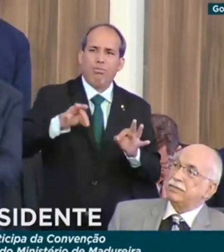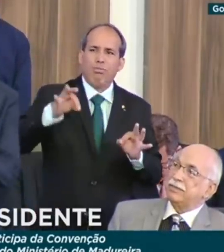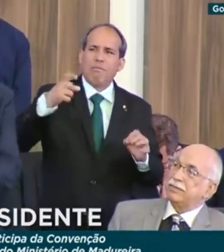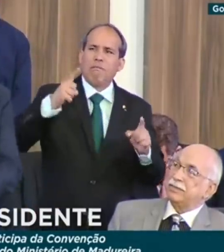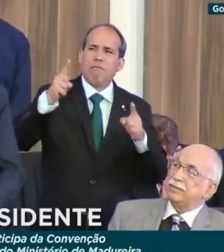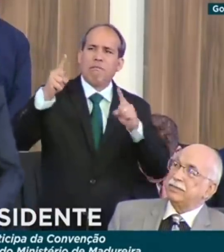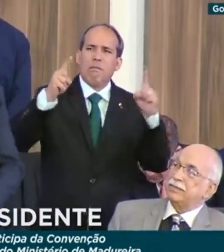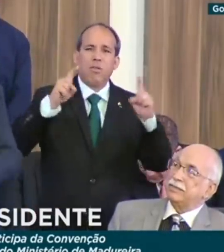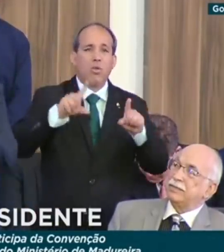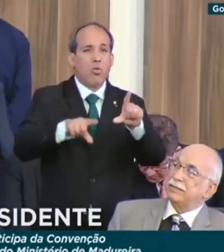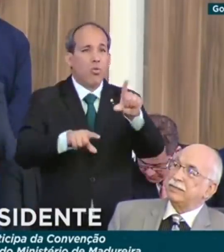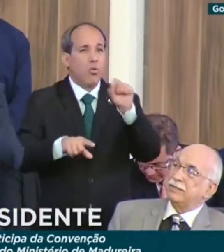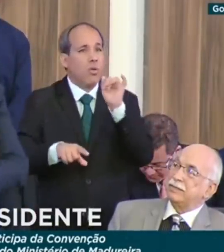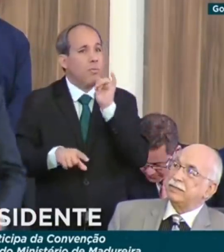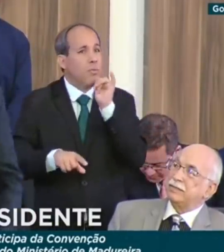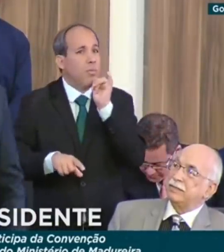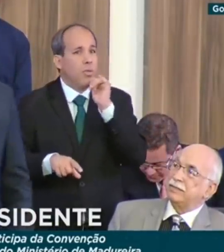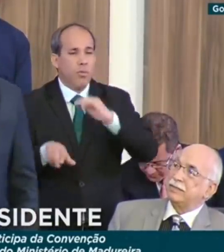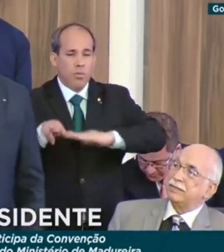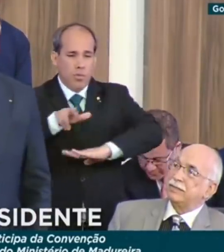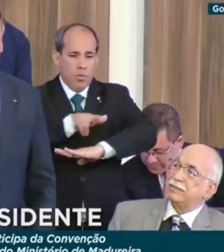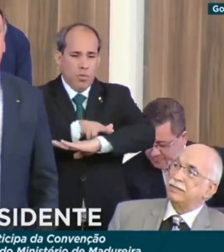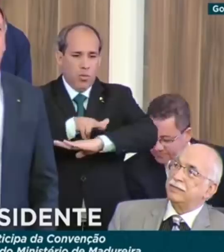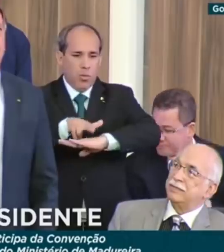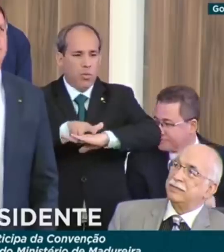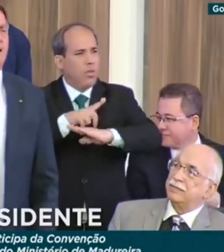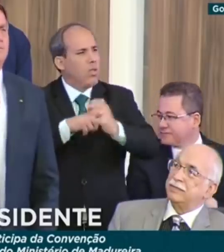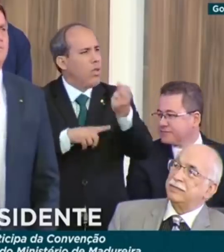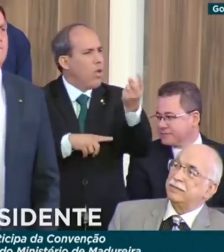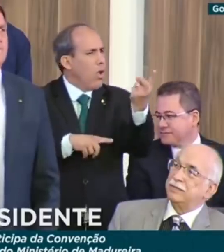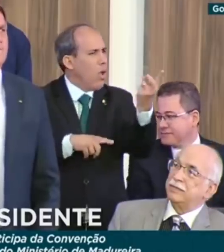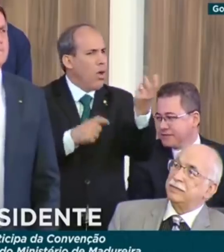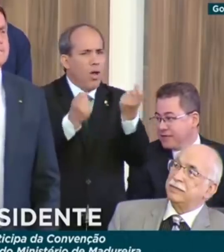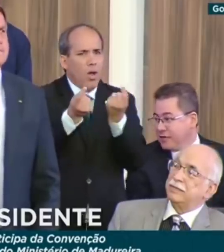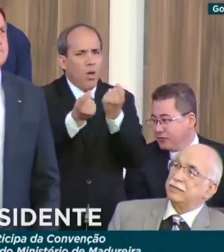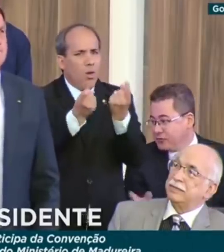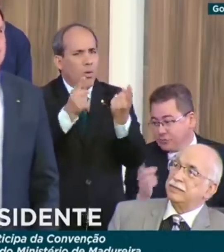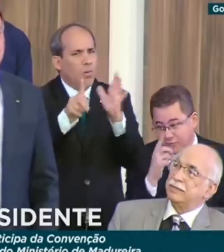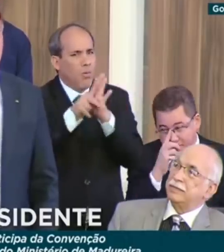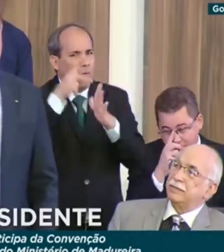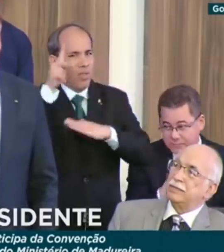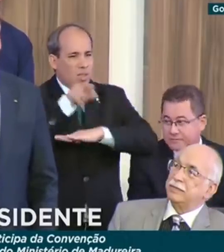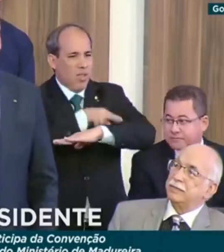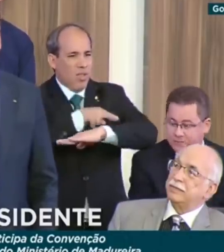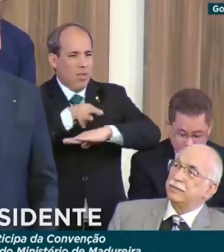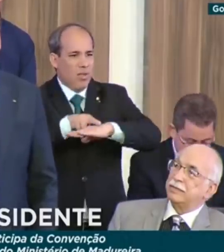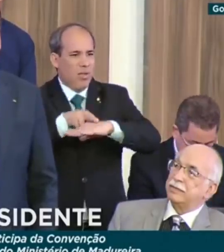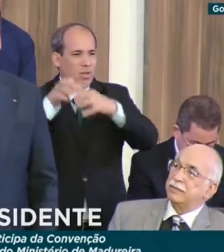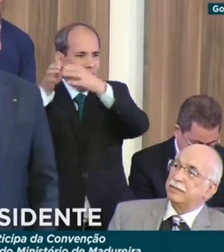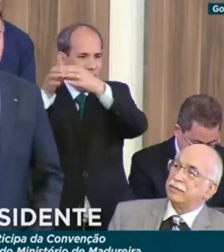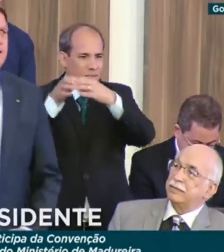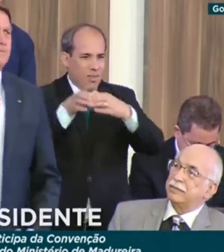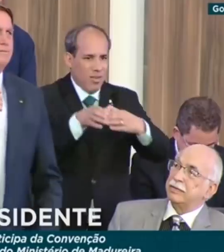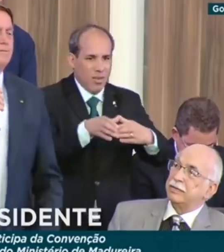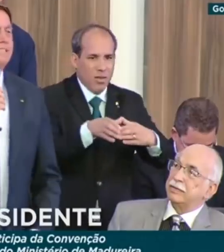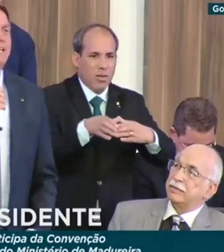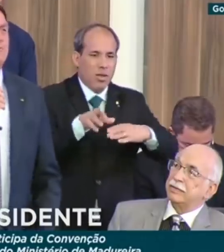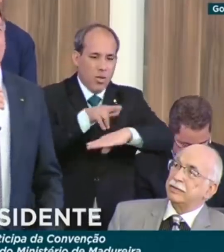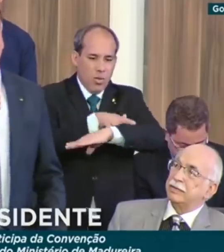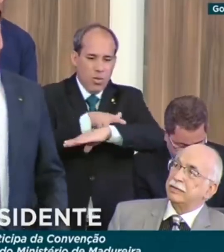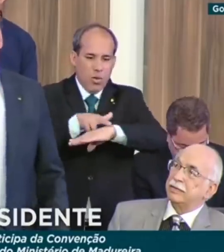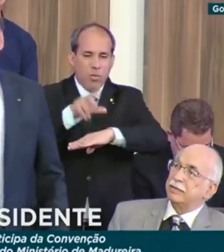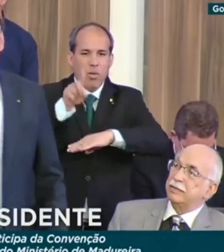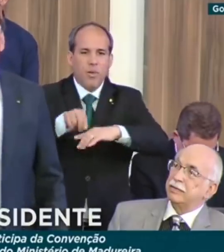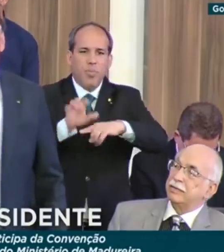apenas Roraima, tem alguns aqui que se apresentaram, vindo de lá, um país, um